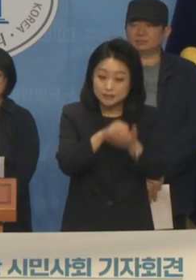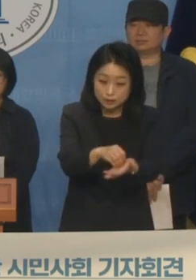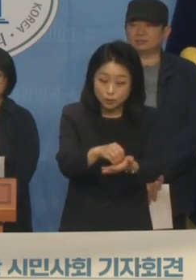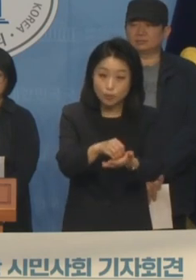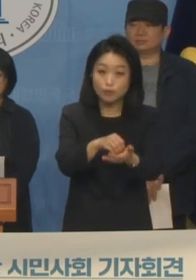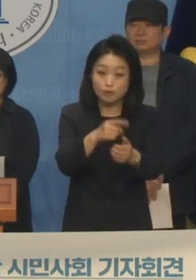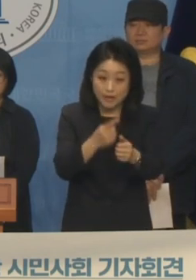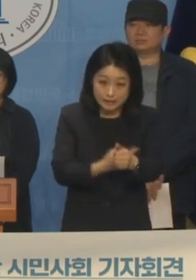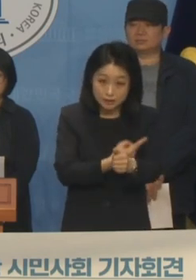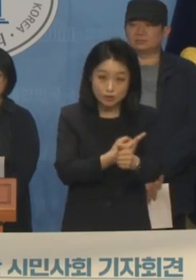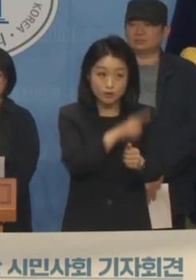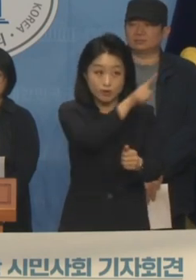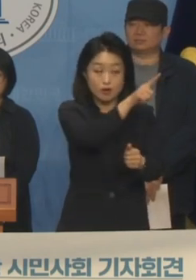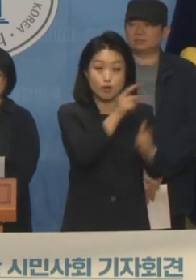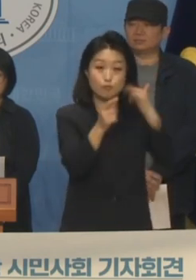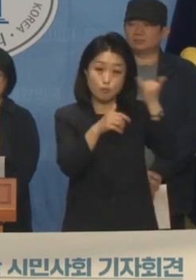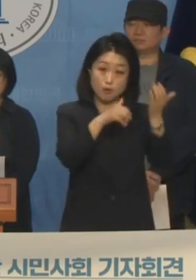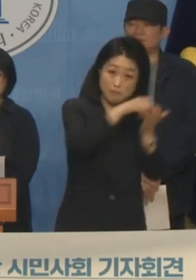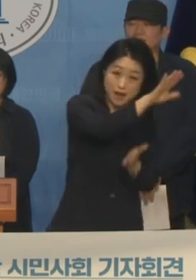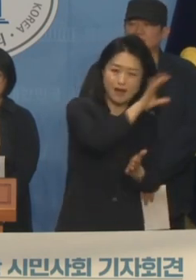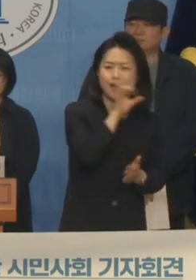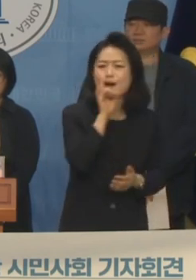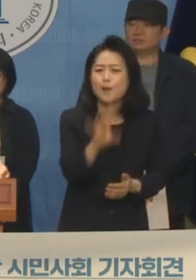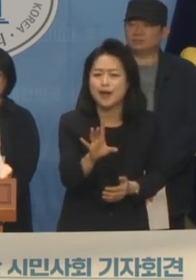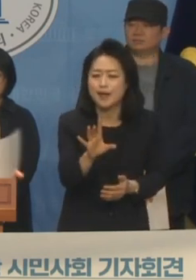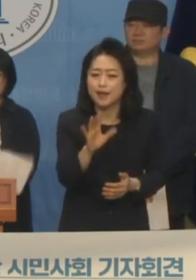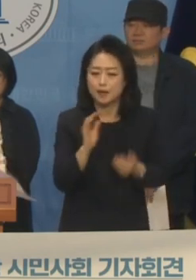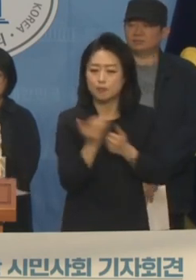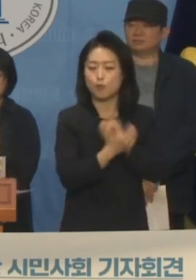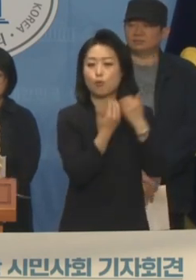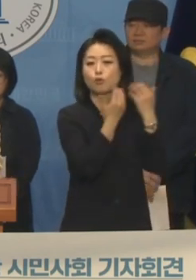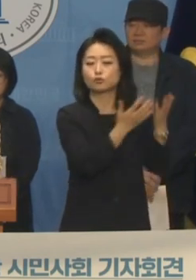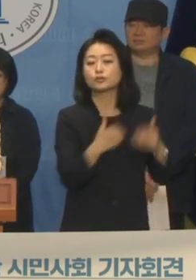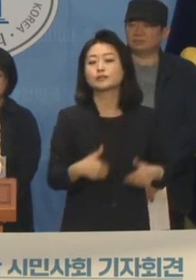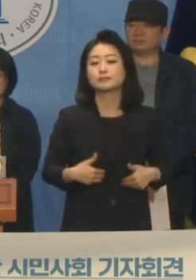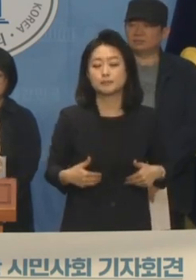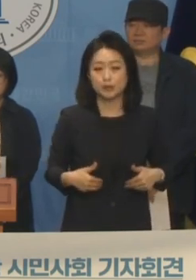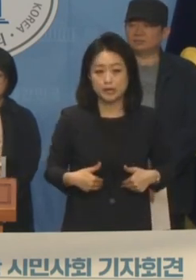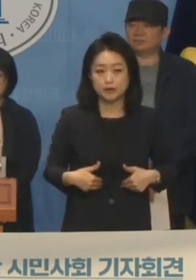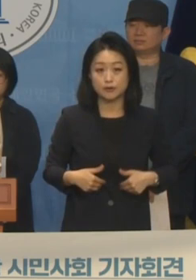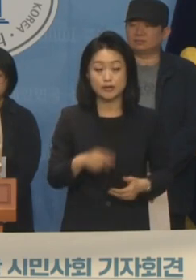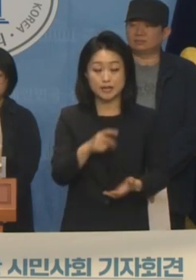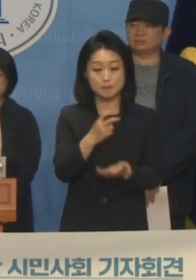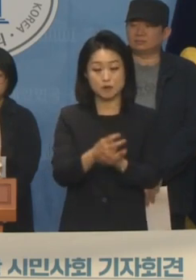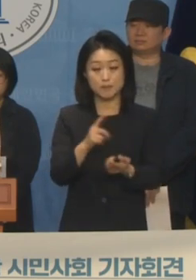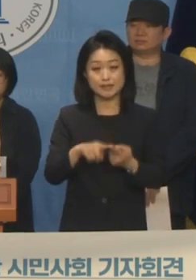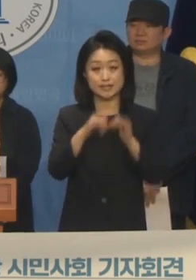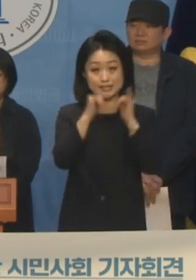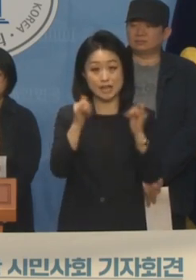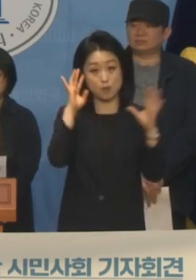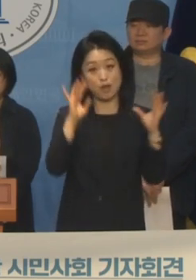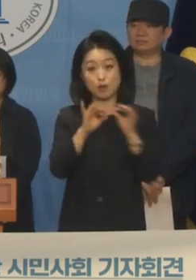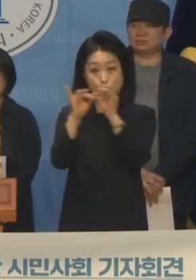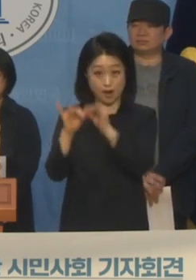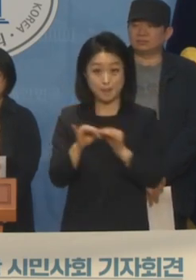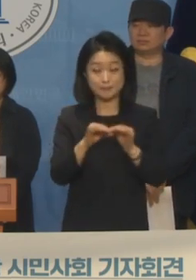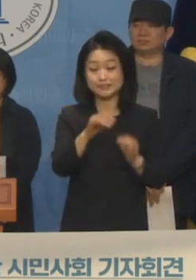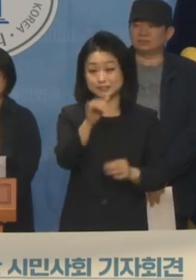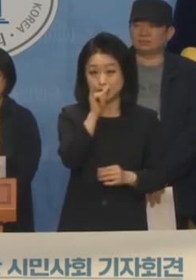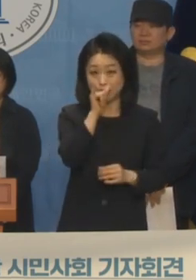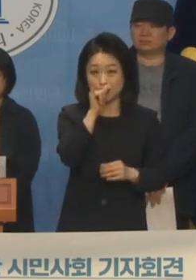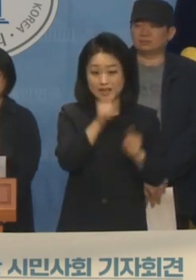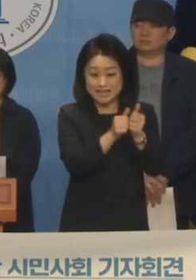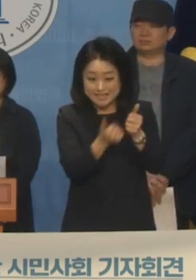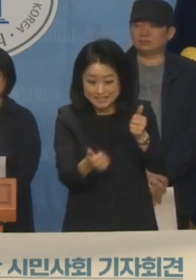불이익은 없도록 제도적으로 보호해야 합니다. 이 법에 대한 사회적 공감대는 넓습니다.